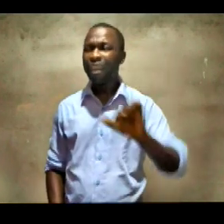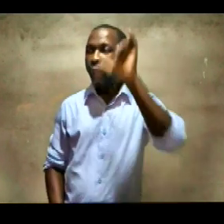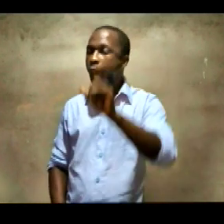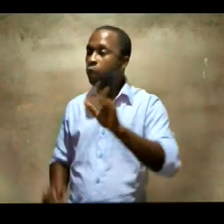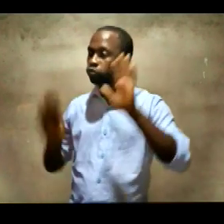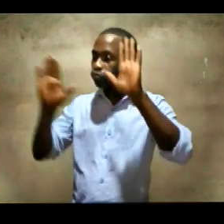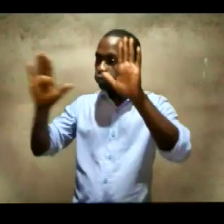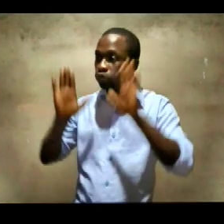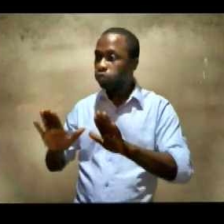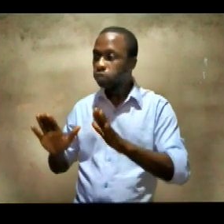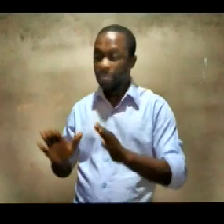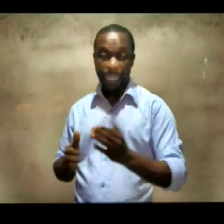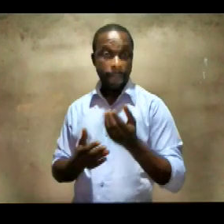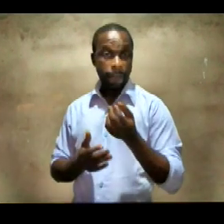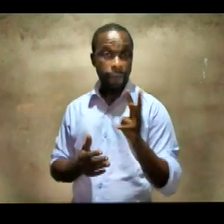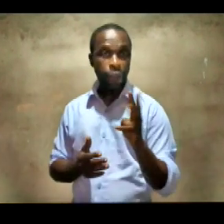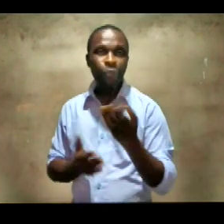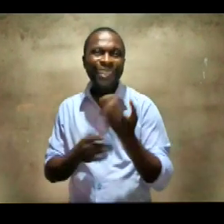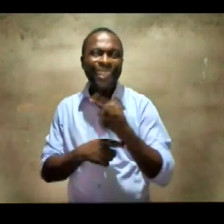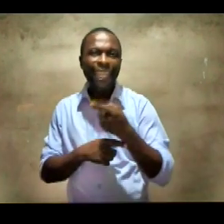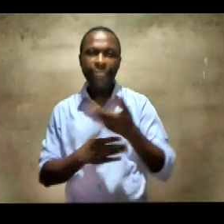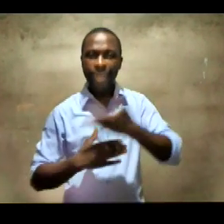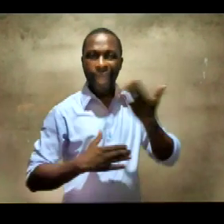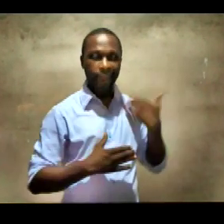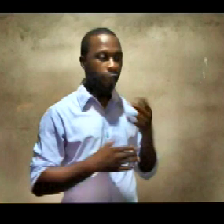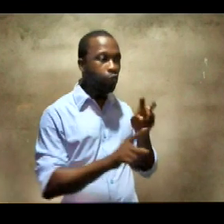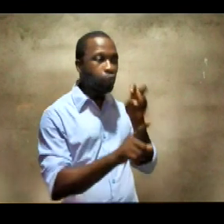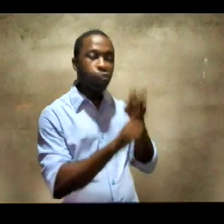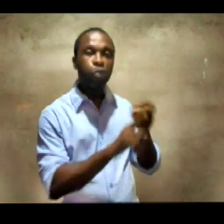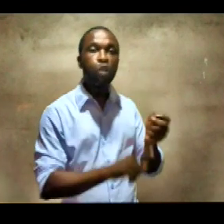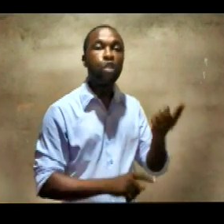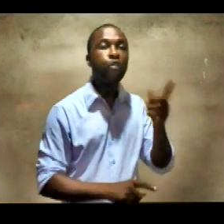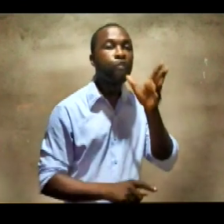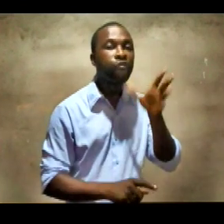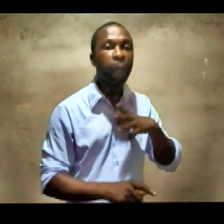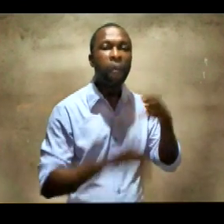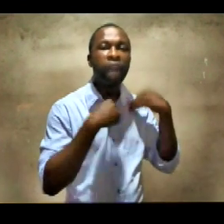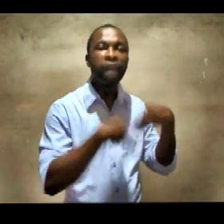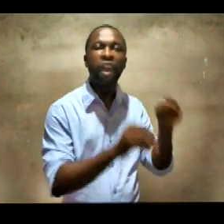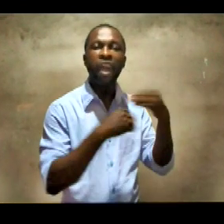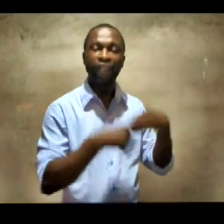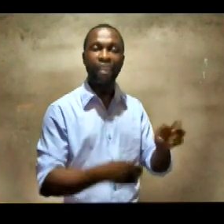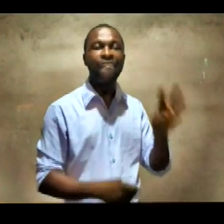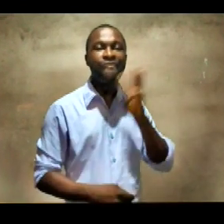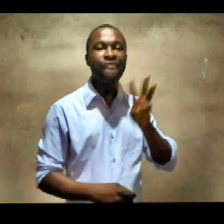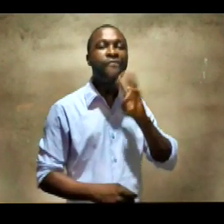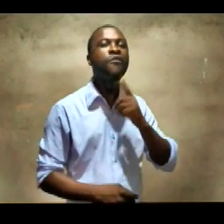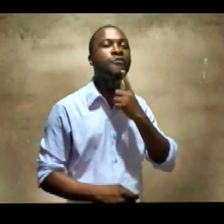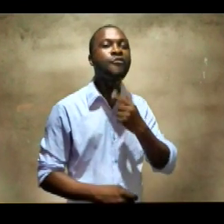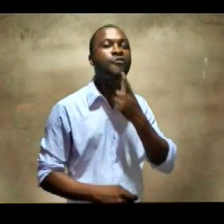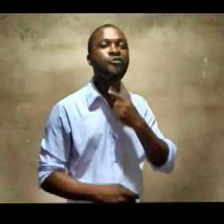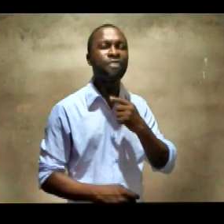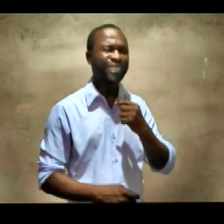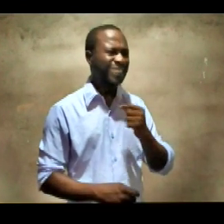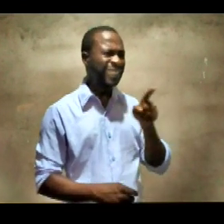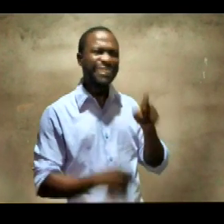avant. En effet, l'opération Alcomi 3 zone 1 avait saisi 68 cartons de vin de marque Perlador, non encore